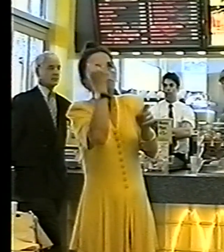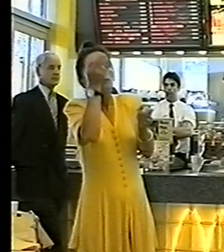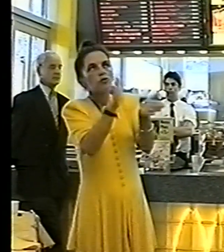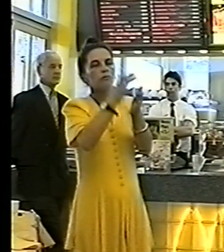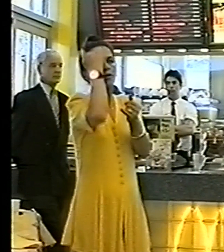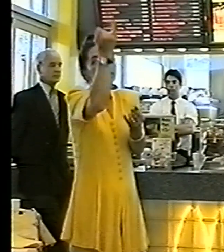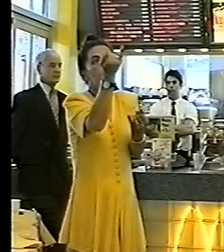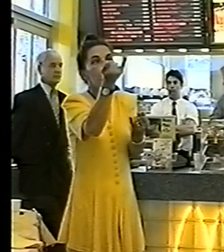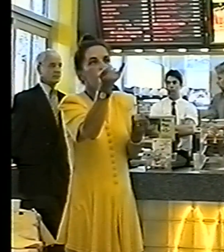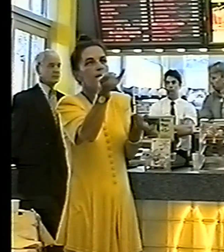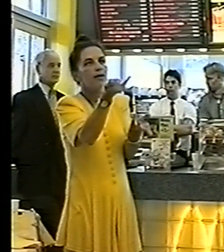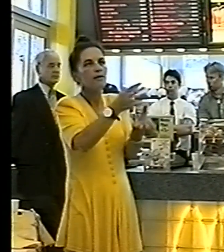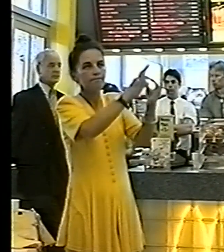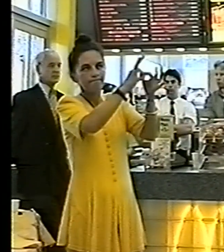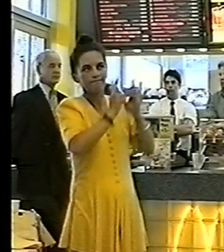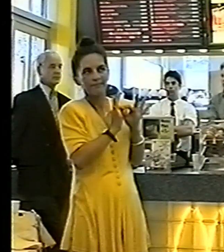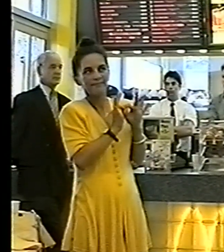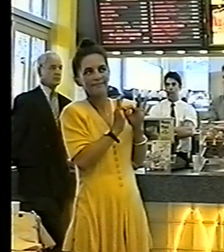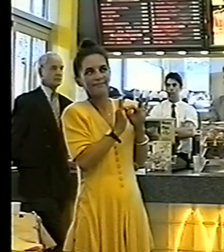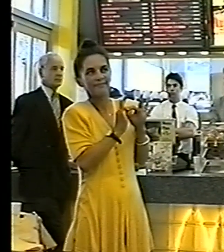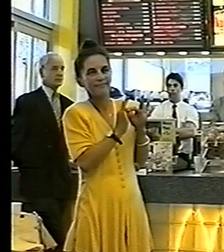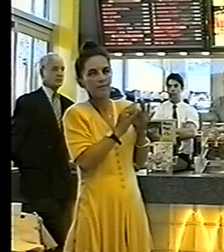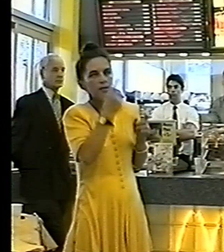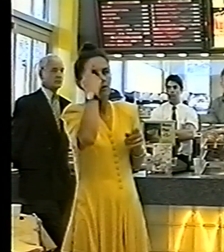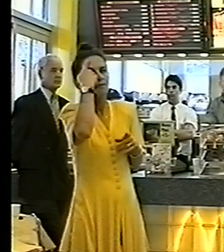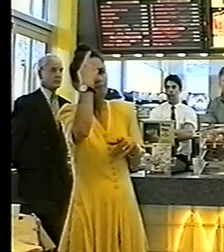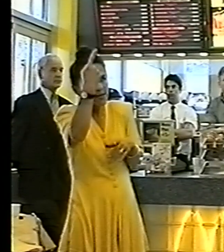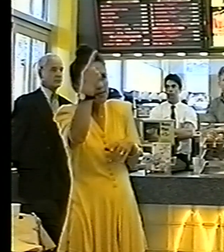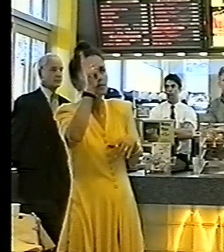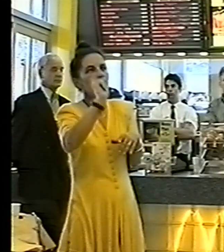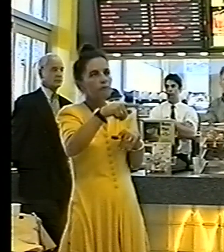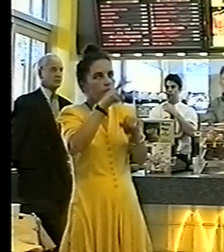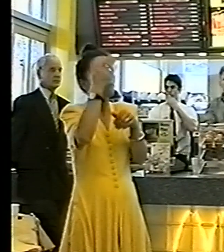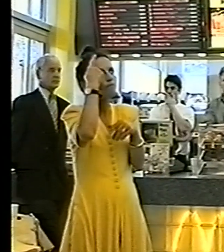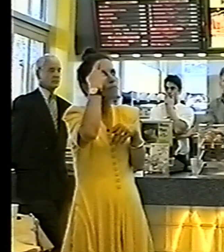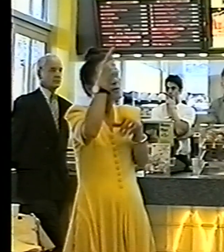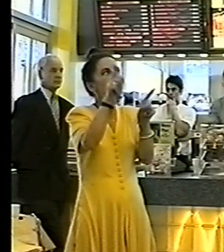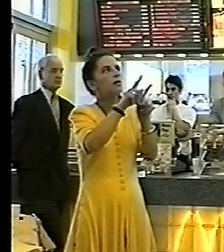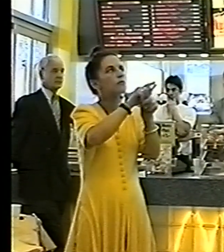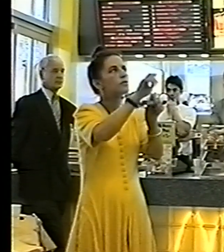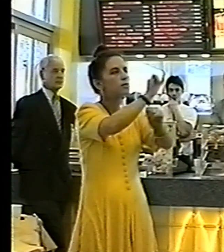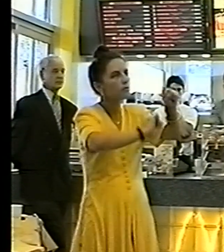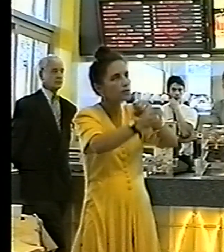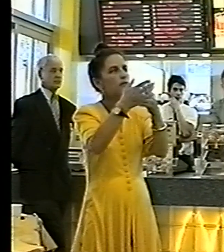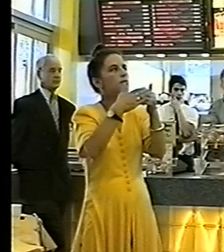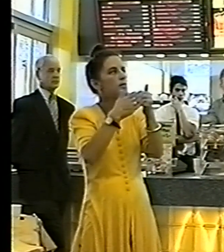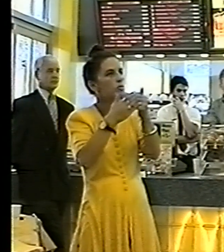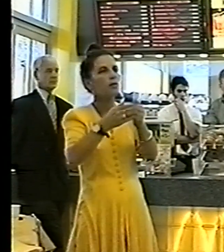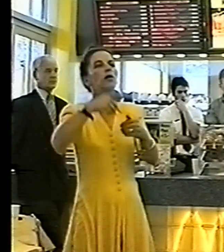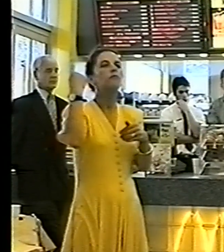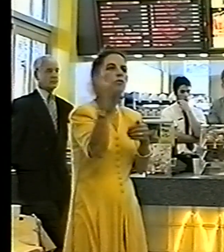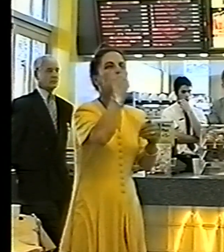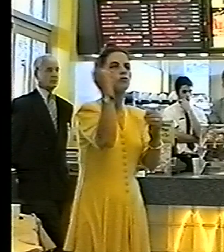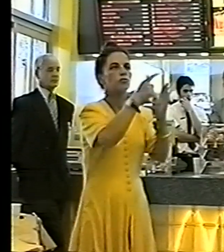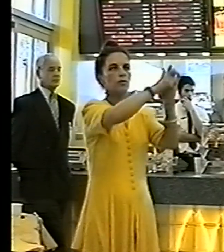a amené aujourd'hui, en repensant aussi plus près de nous, comme c'est la tradition à l'ouverture de chaque